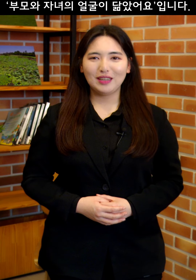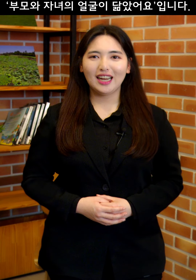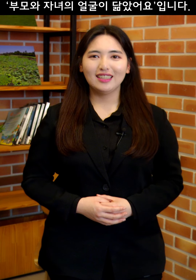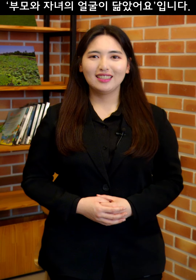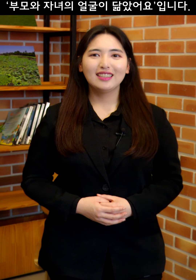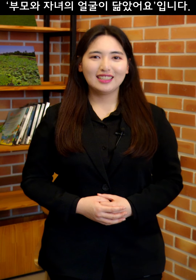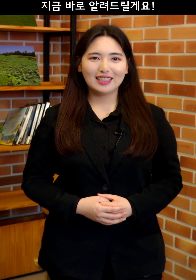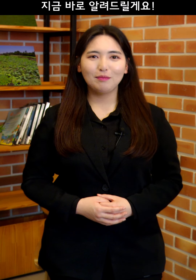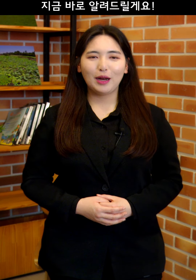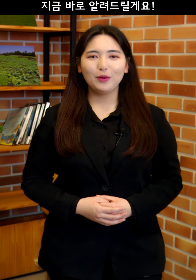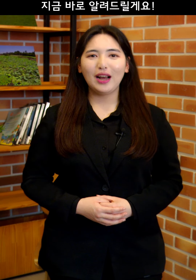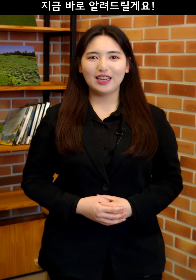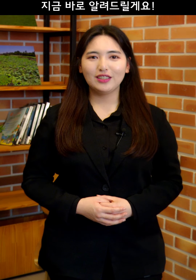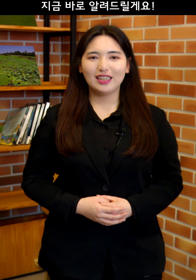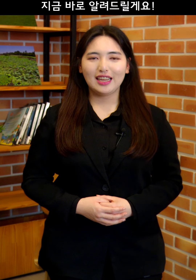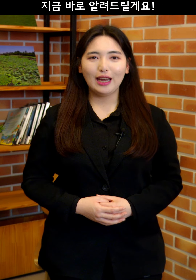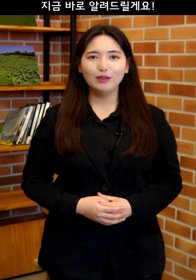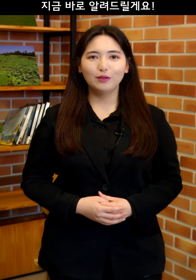입니다. 지금 바로 알려드릴게요.